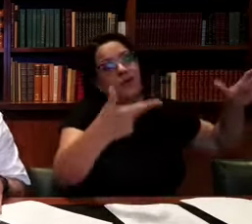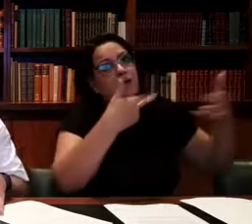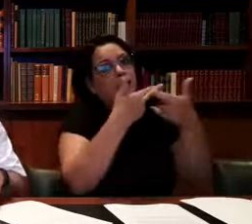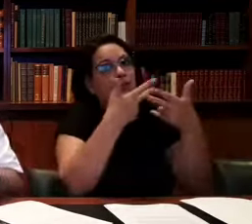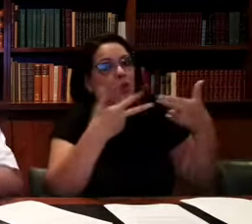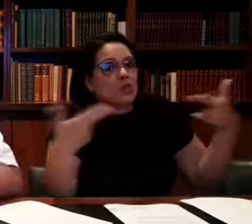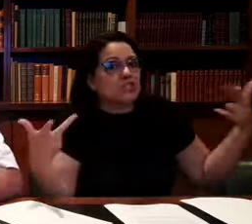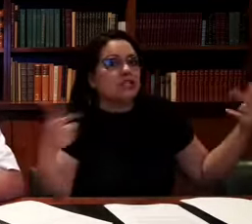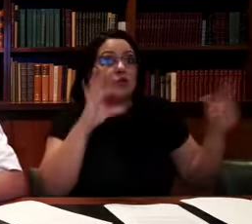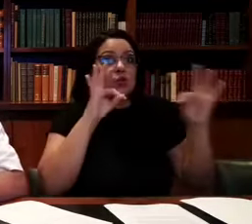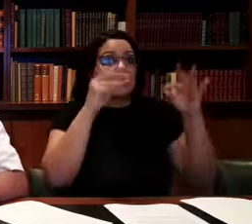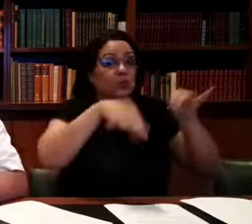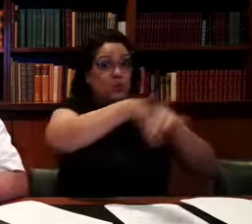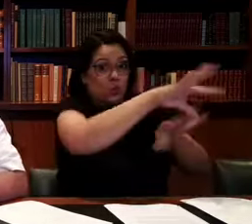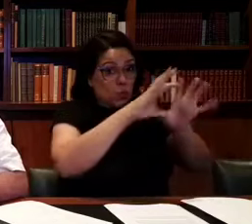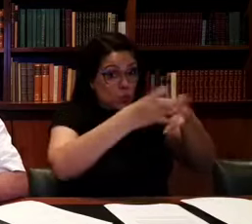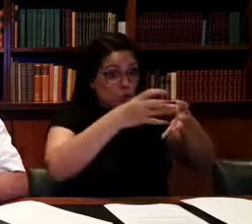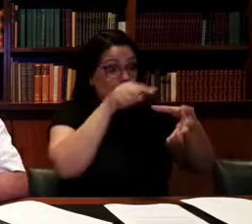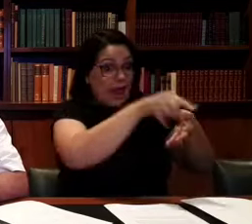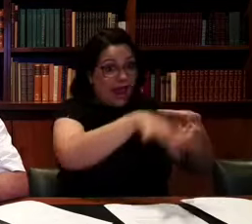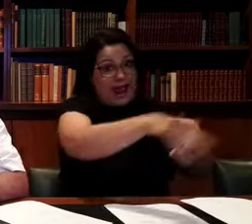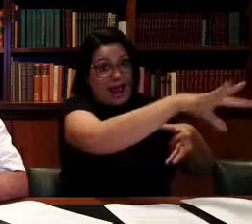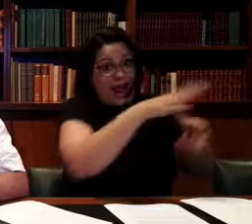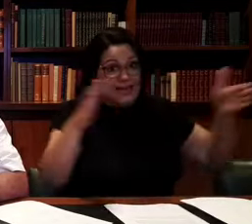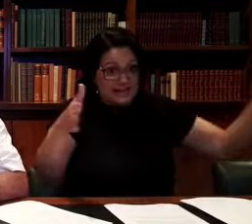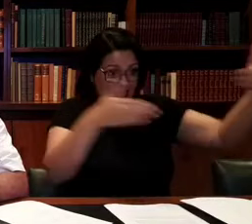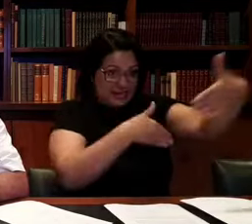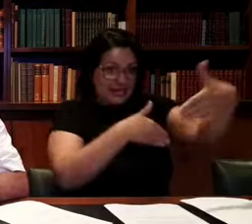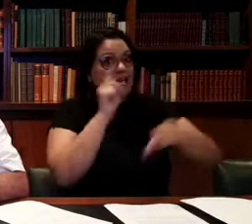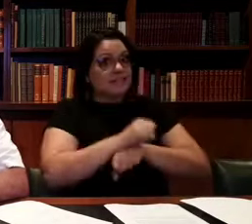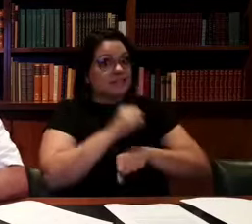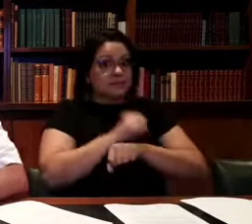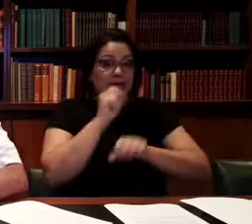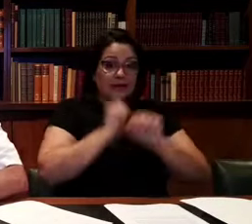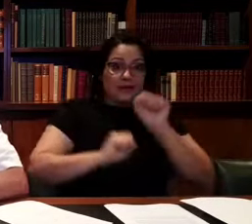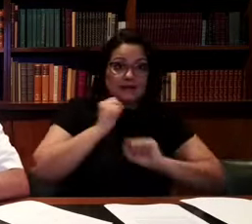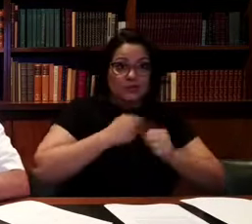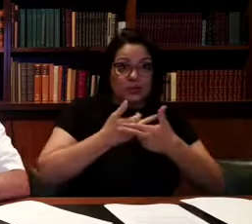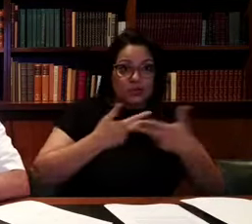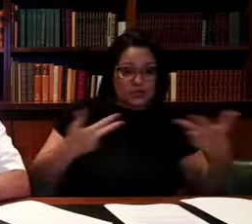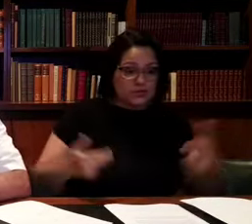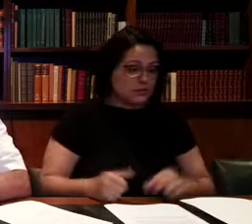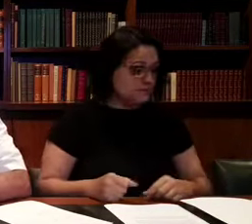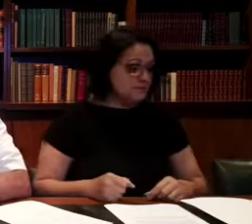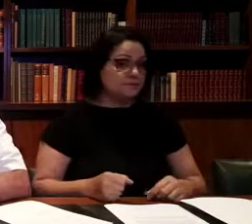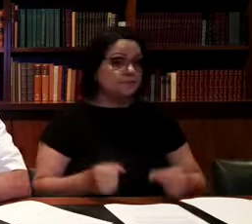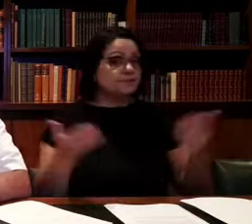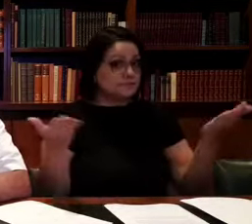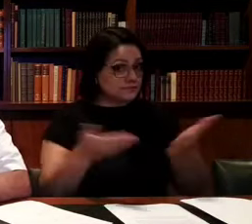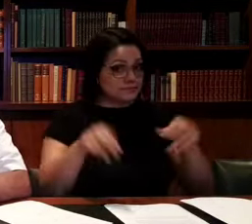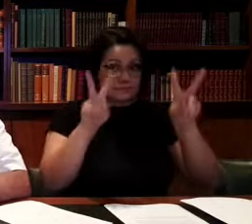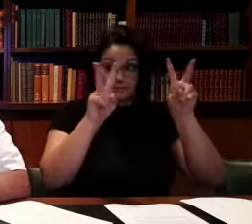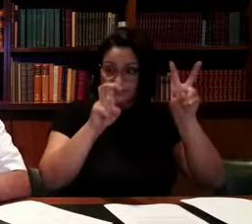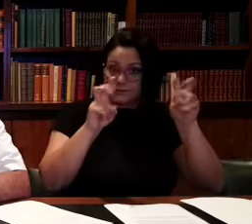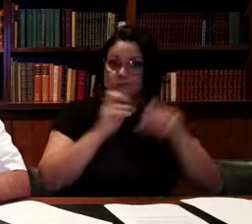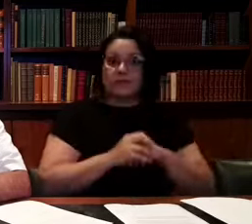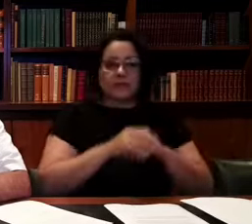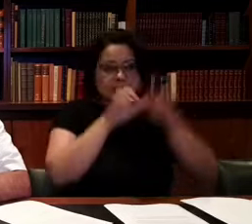filia estava aguardando da secretaria nacional de pesca Capitão é agora também sobre rastreamento